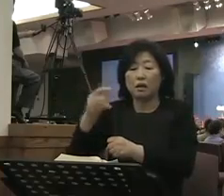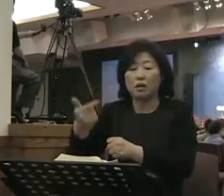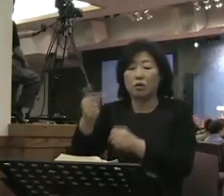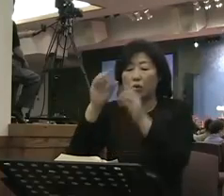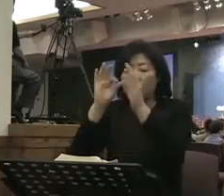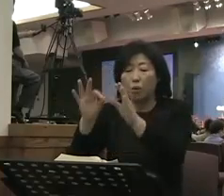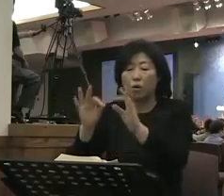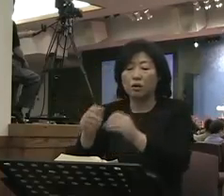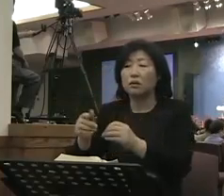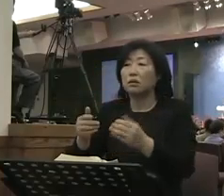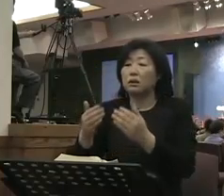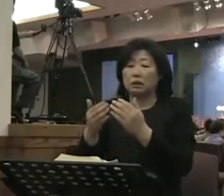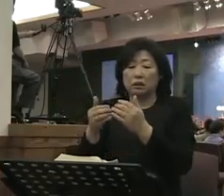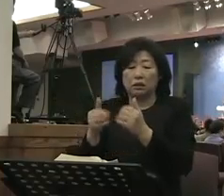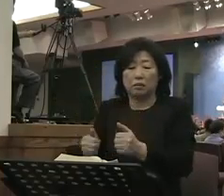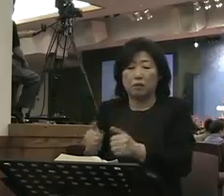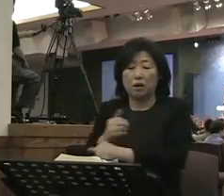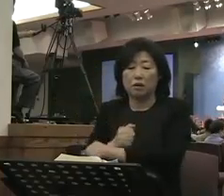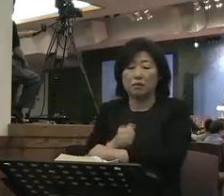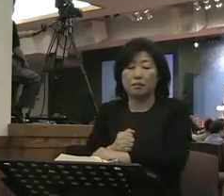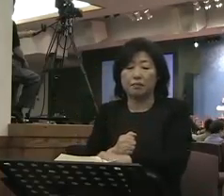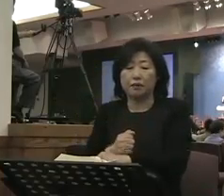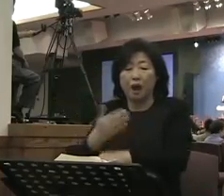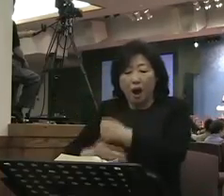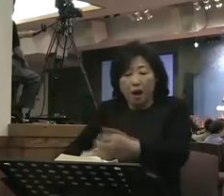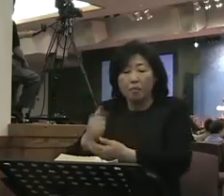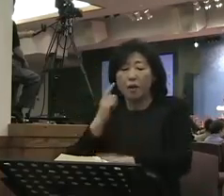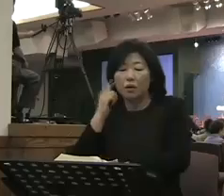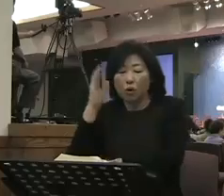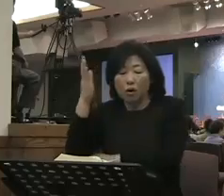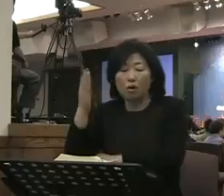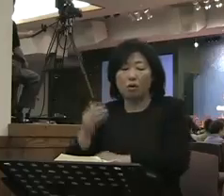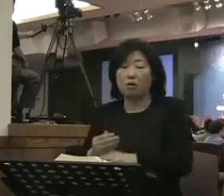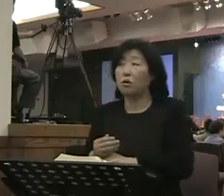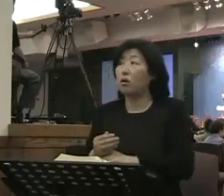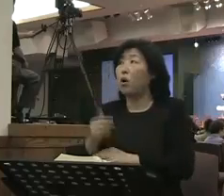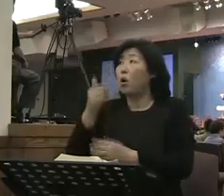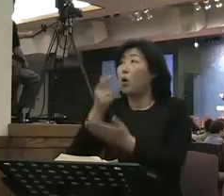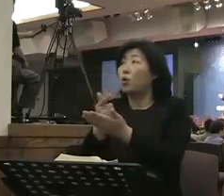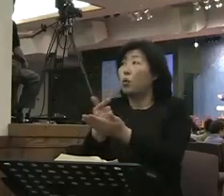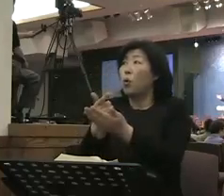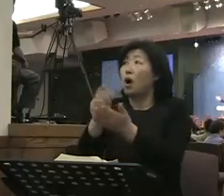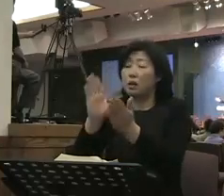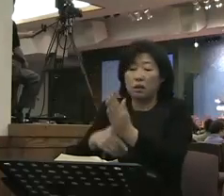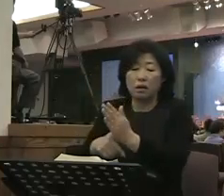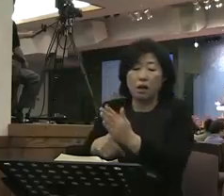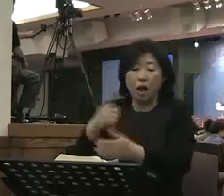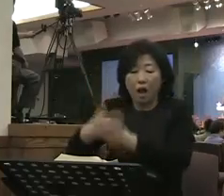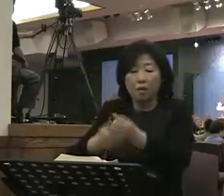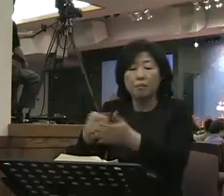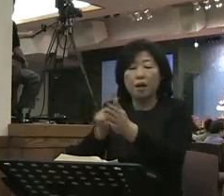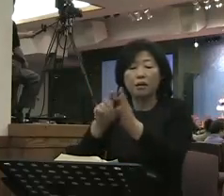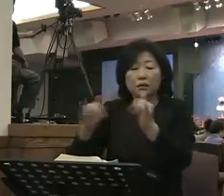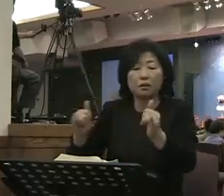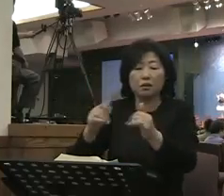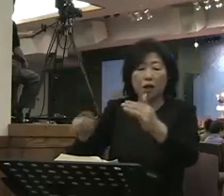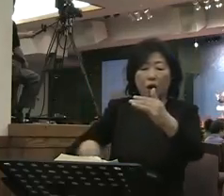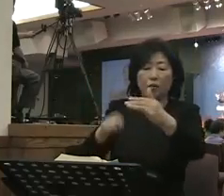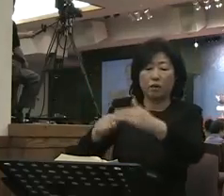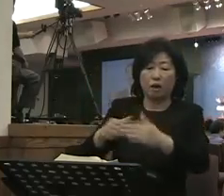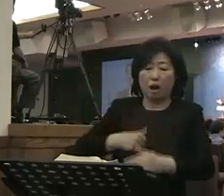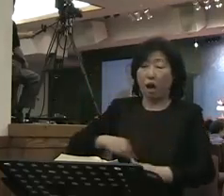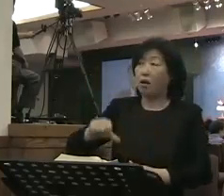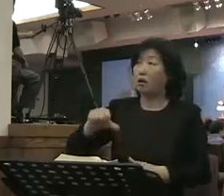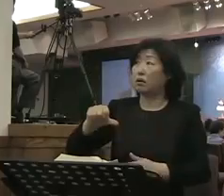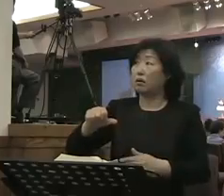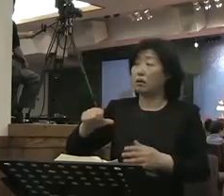그를 심판하십니다. 하나님의 영광이 노아 때에 하나님의 백성들 가운데, 아들들